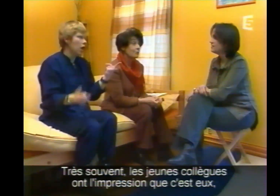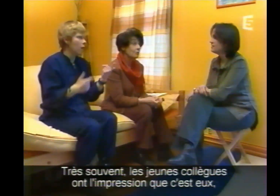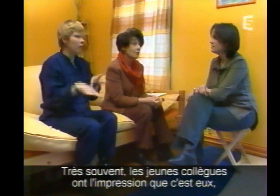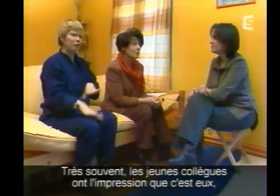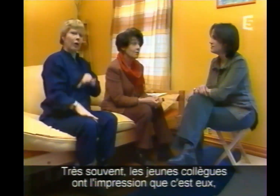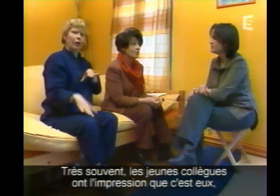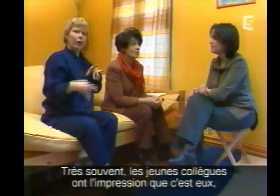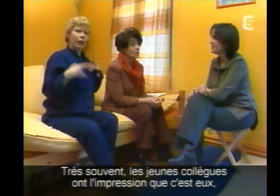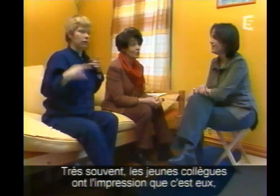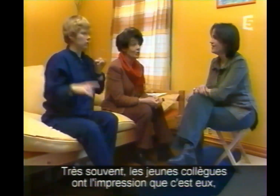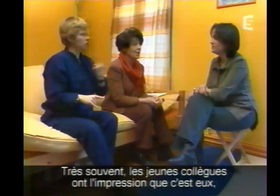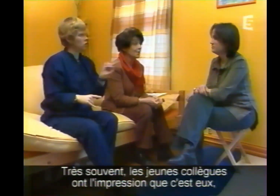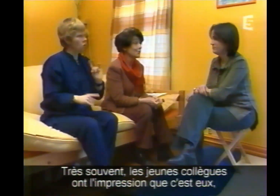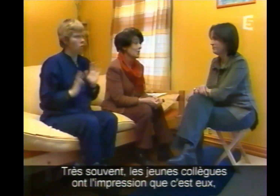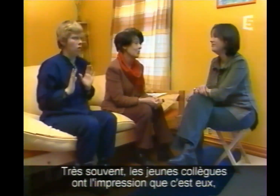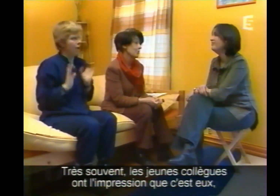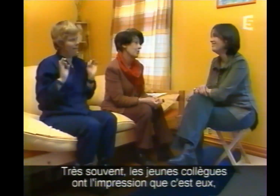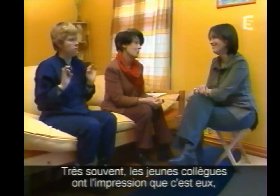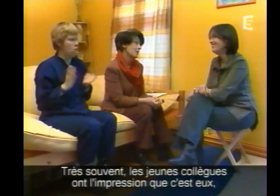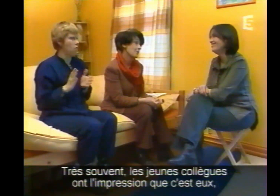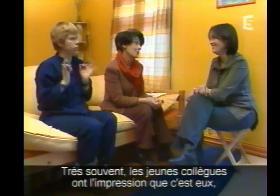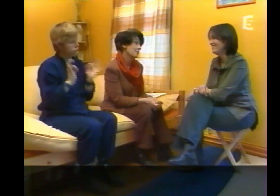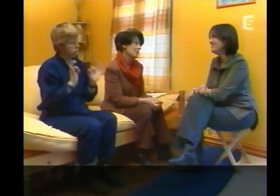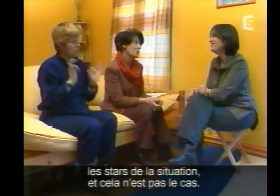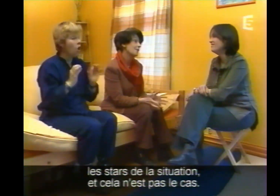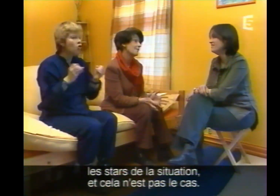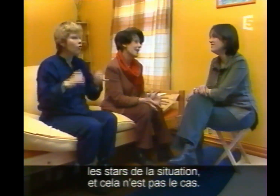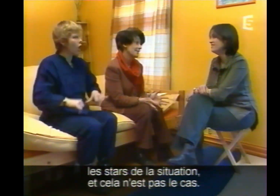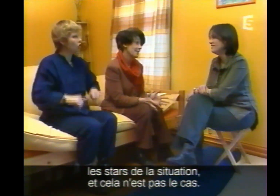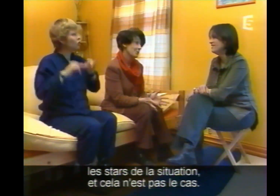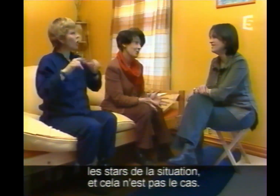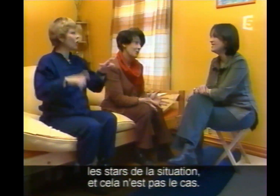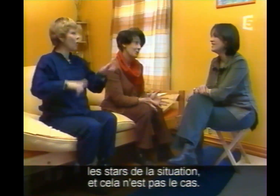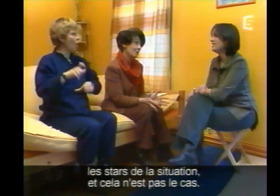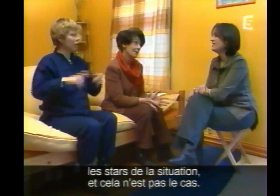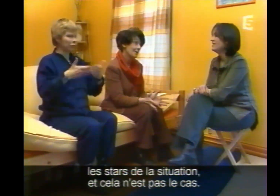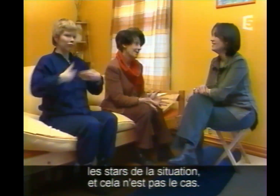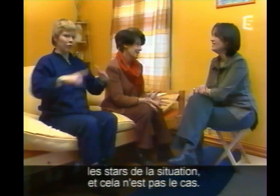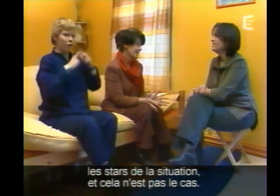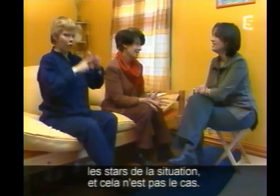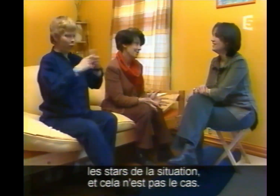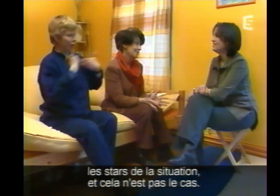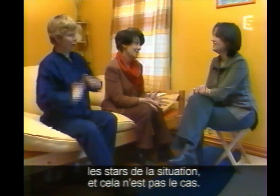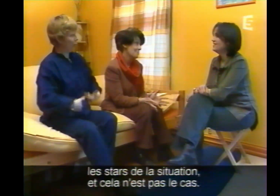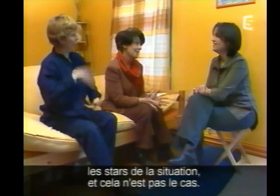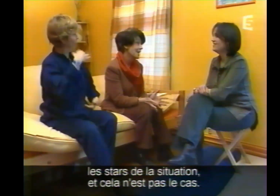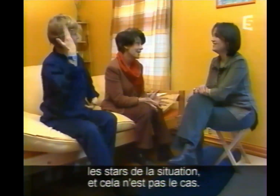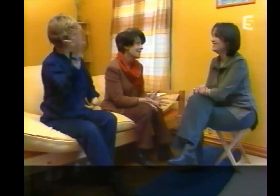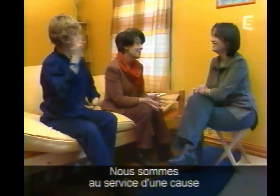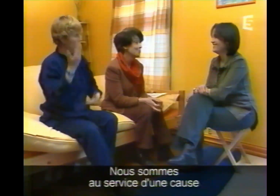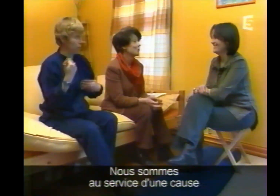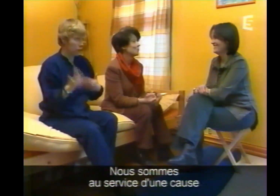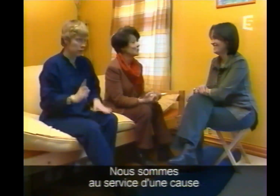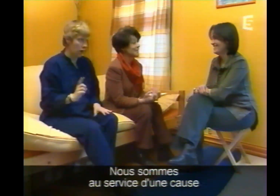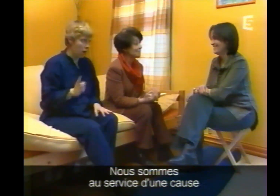souvent, les jeunes collègues ont l'impression que c'est eux les stars de la situation. Et cela n'est pas le cas. Nous sommes au